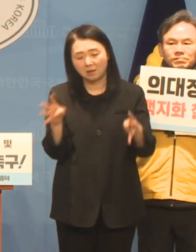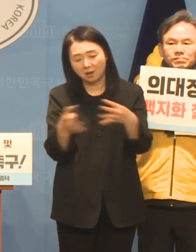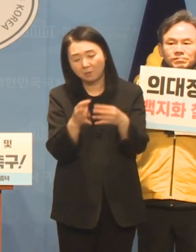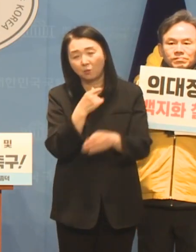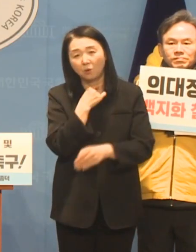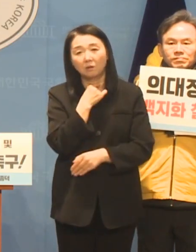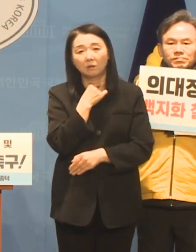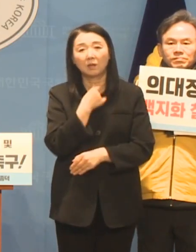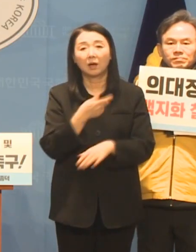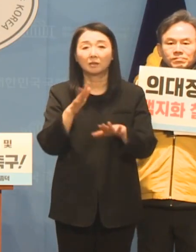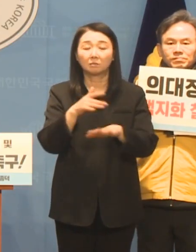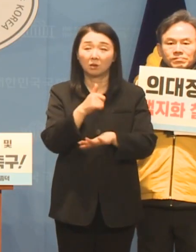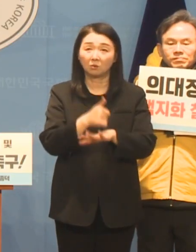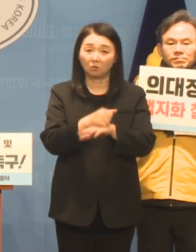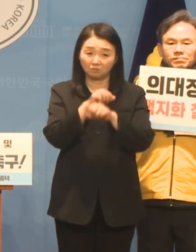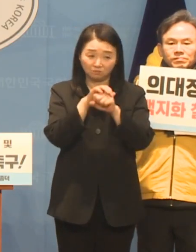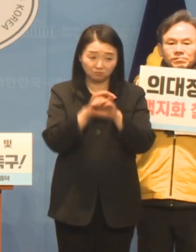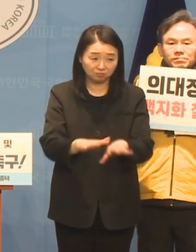바라지만 이렇게 허망하게